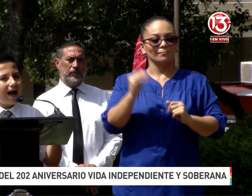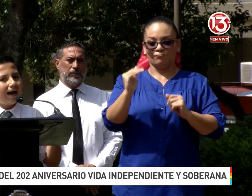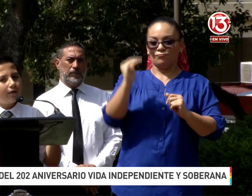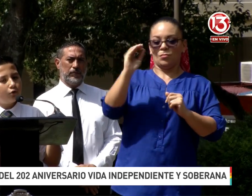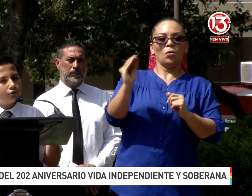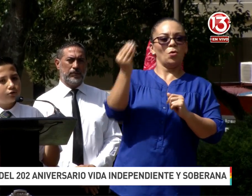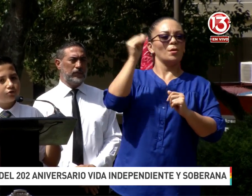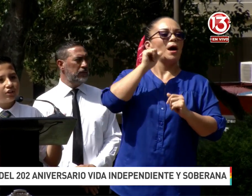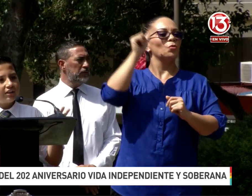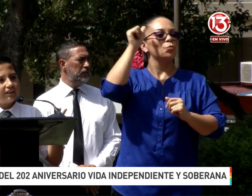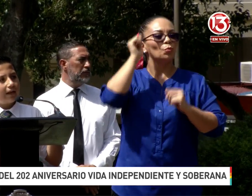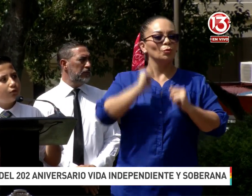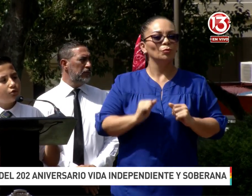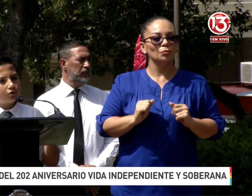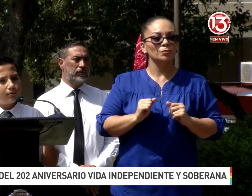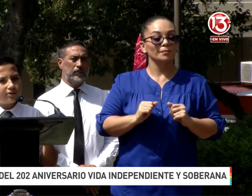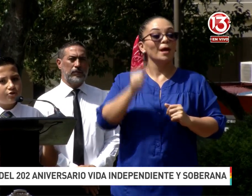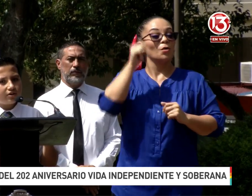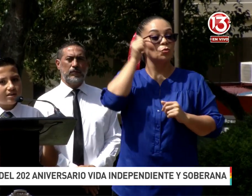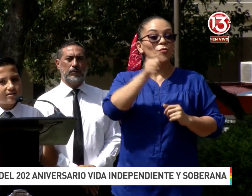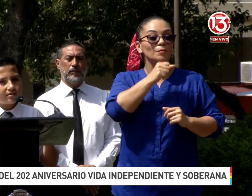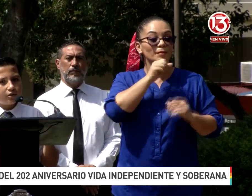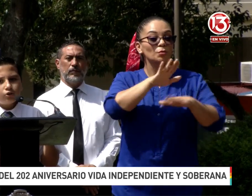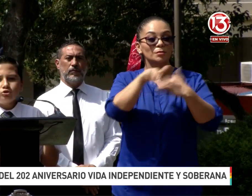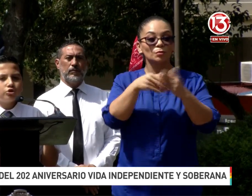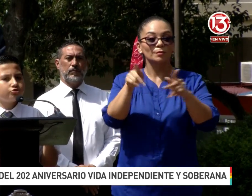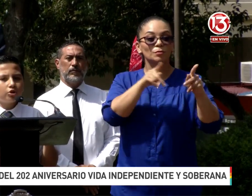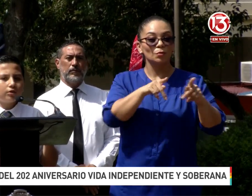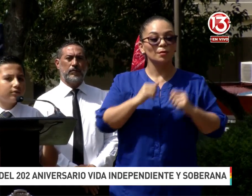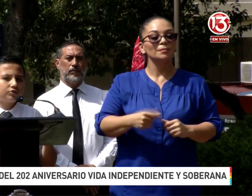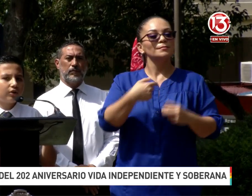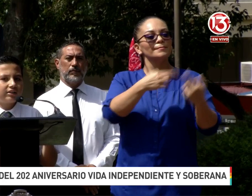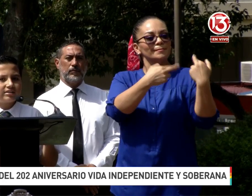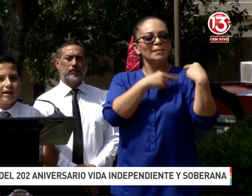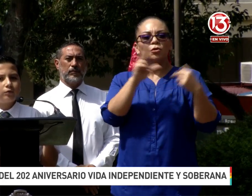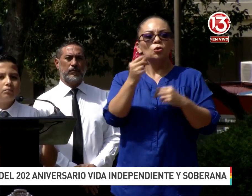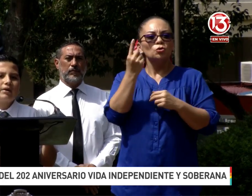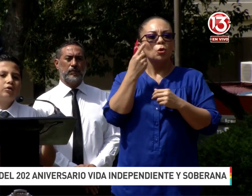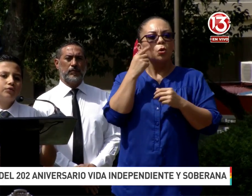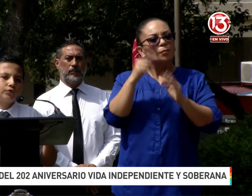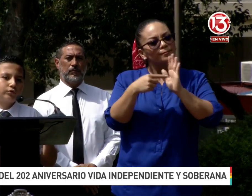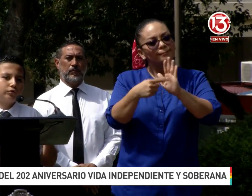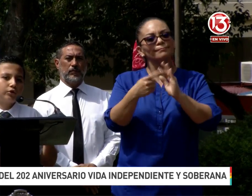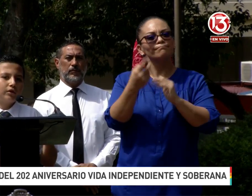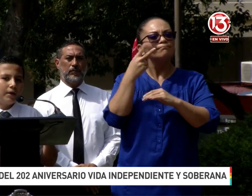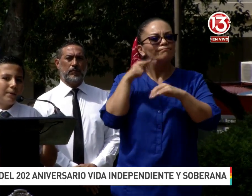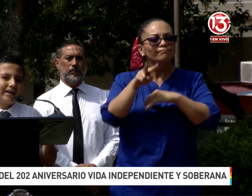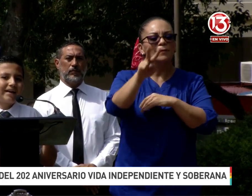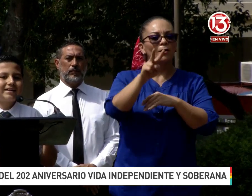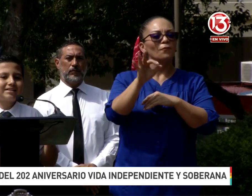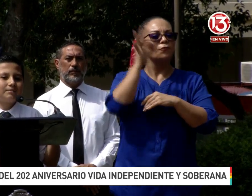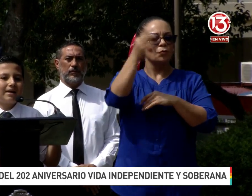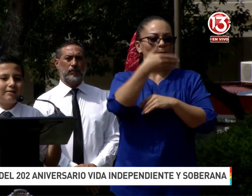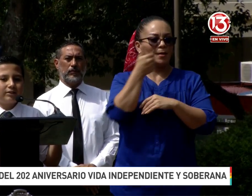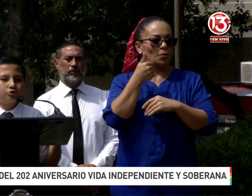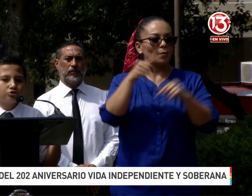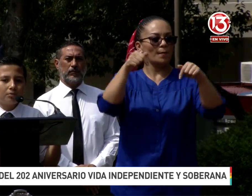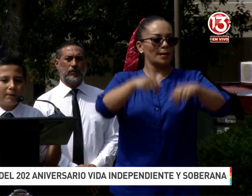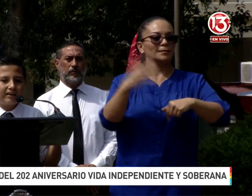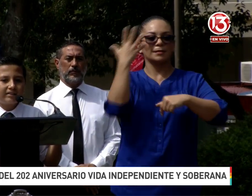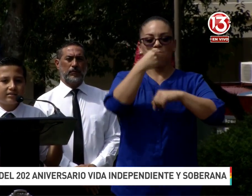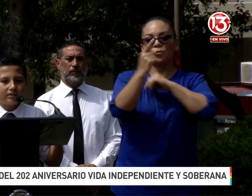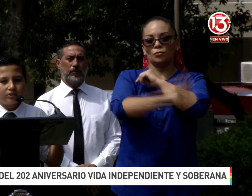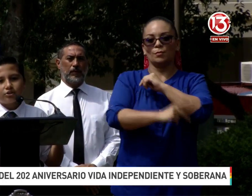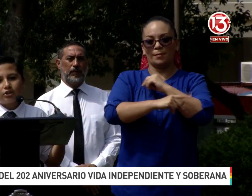jóvenes, adultos y adultos mayores, no solo visualizar un mejor futuro para este